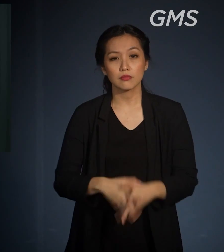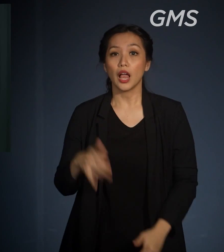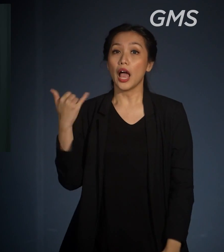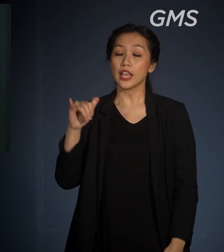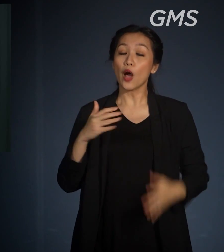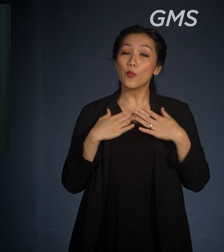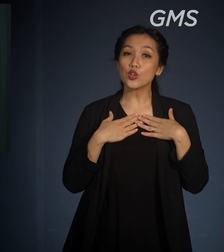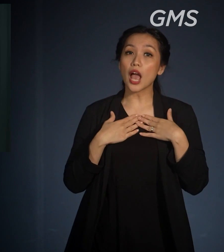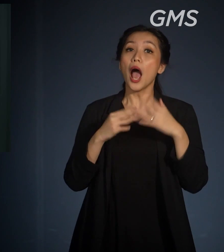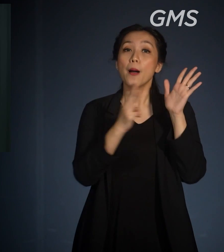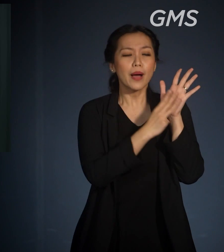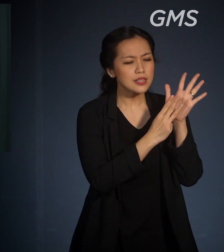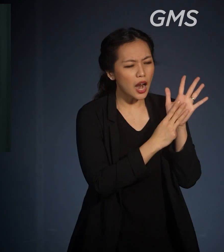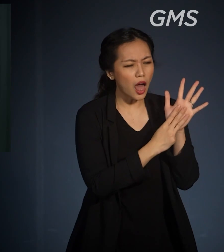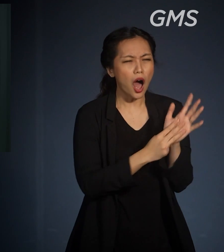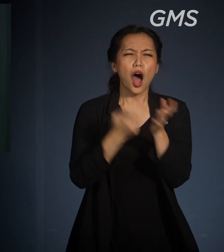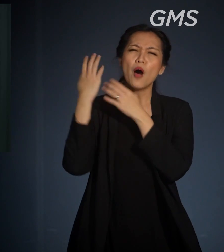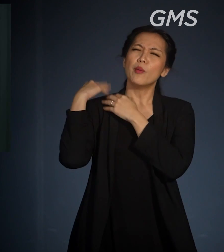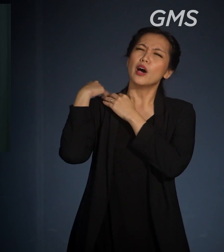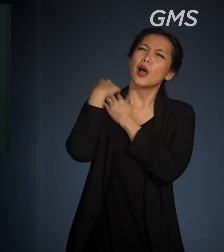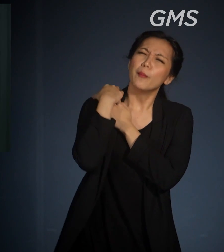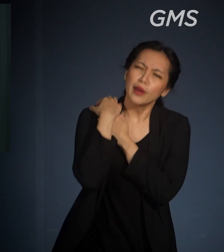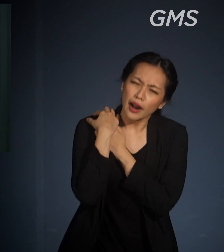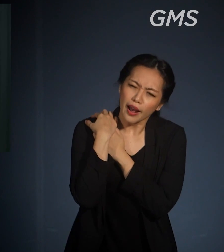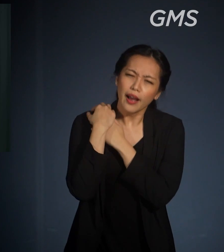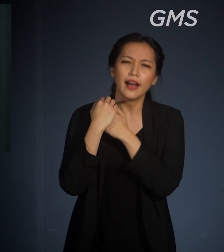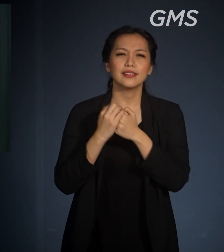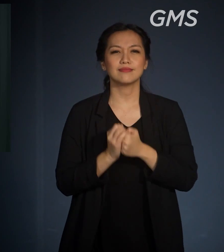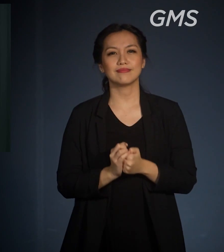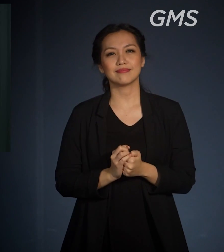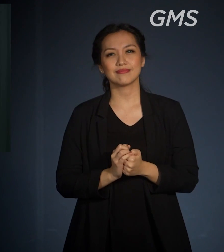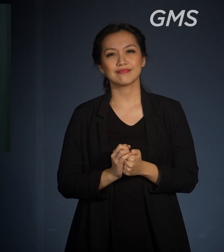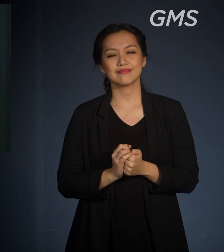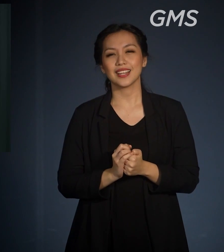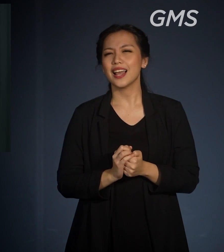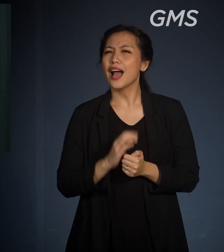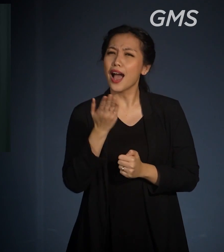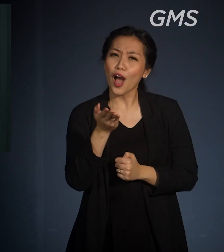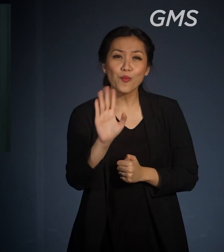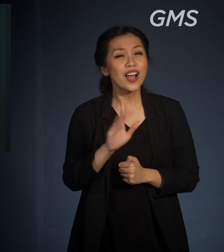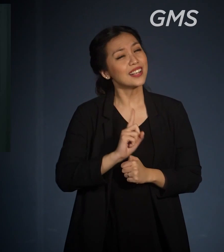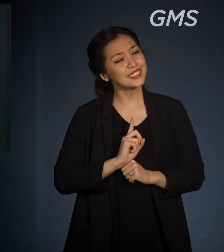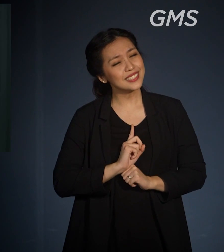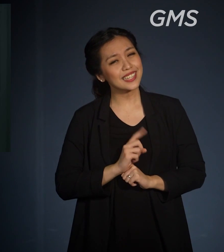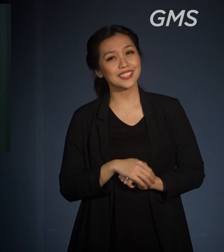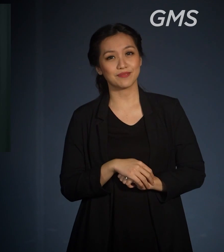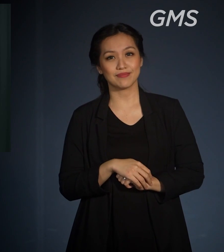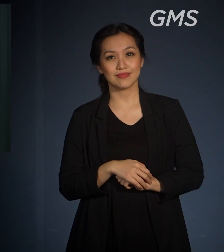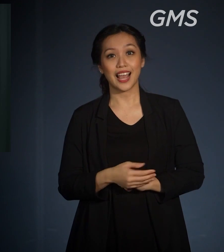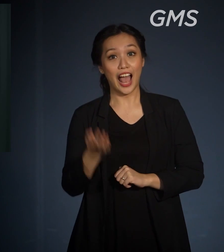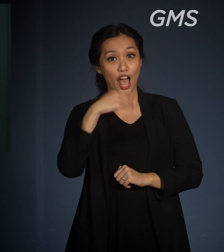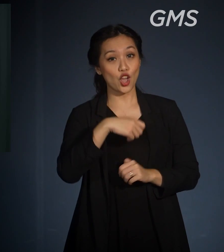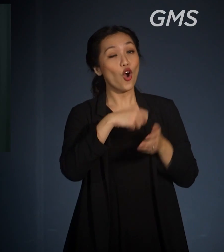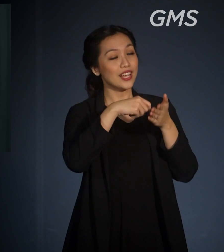yang sedang mengalami ujian, ataupun mungkin Anda sedang mengalami sebuah tekanan hidup. Anda tidak sendiri. Silakan Anda mengisi